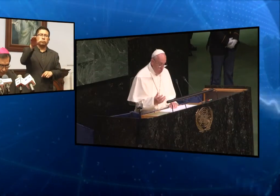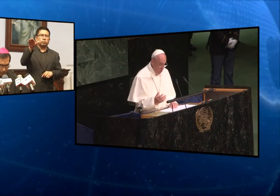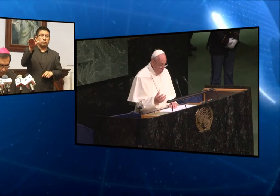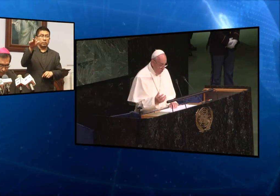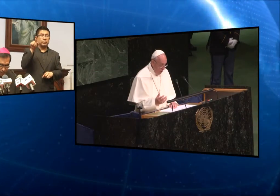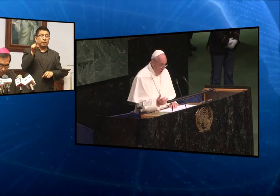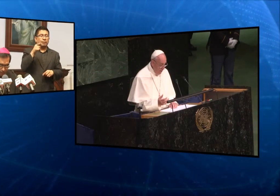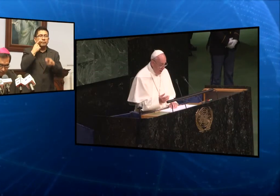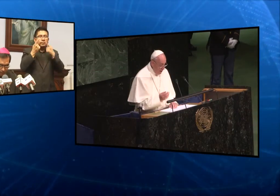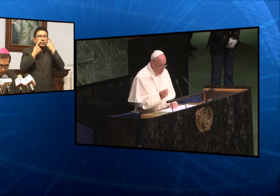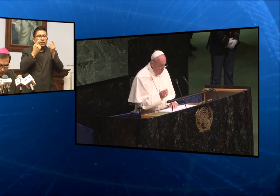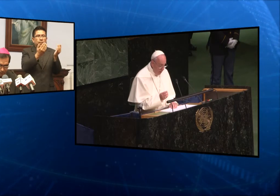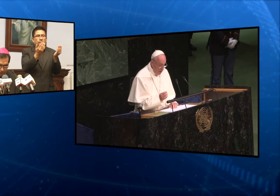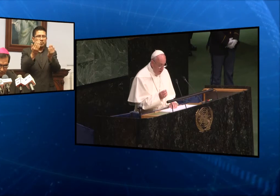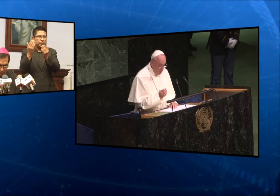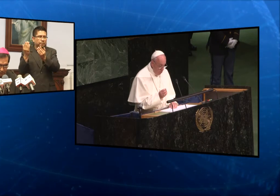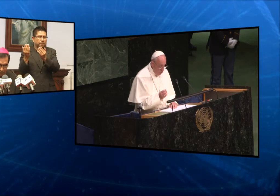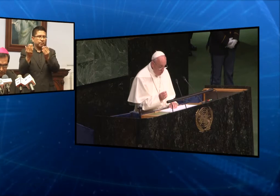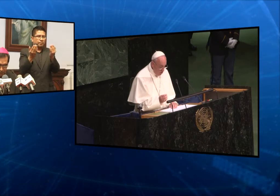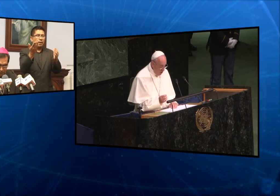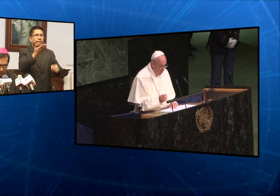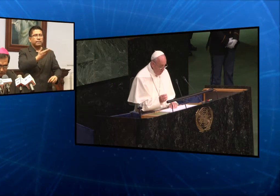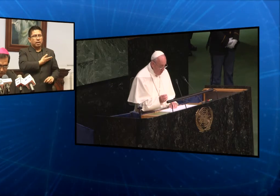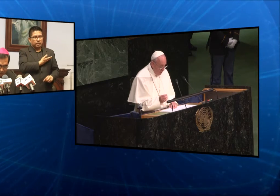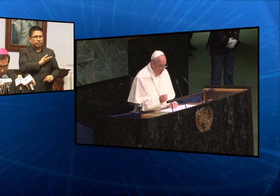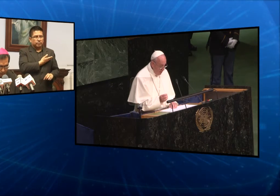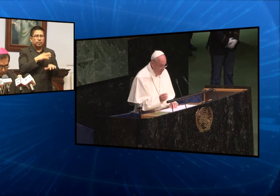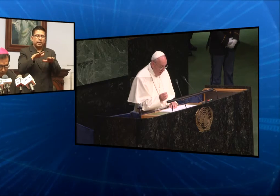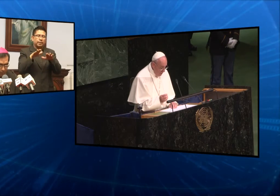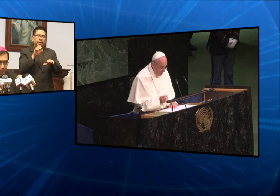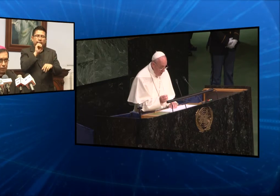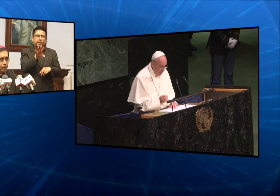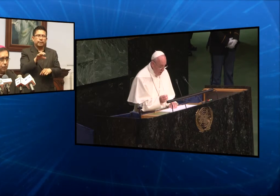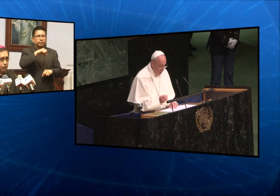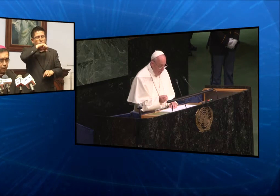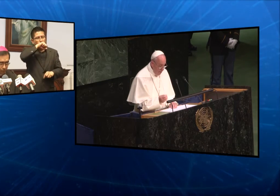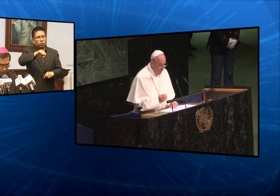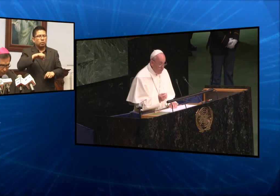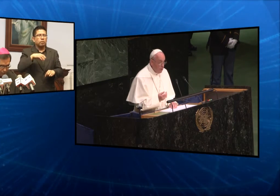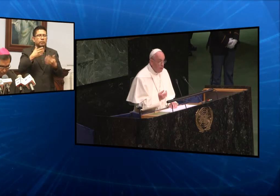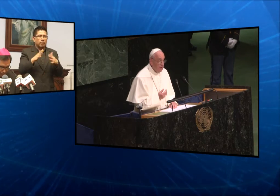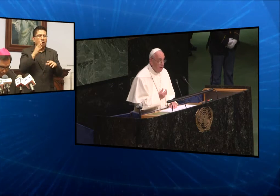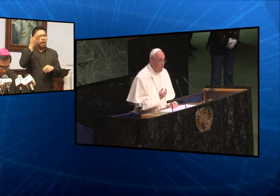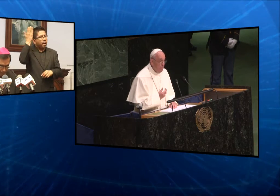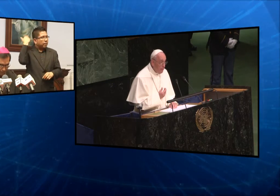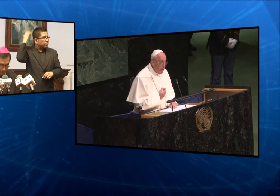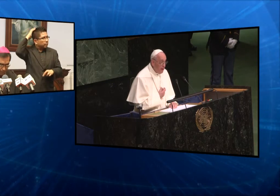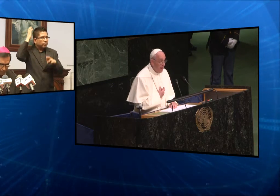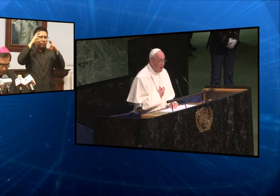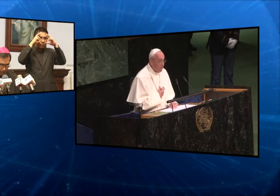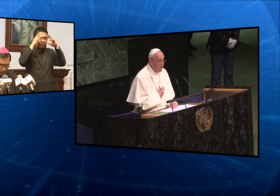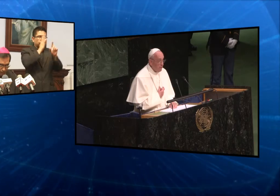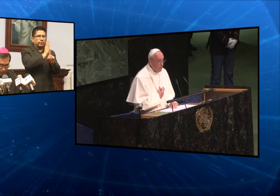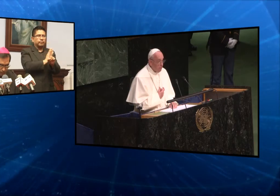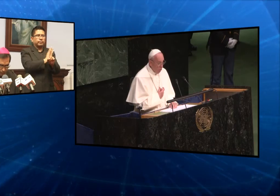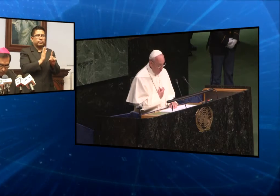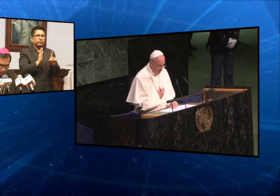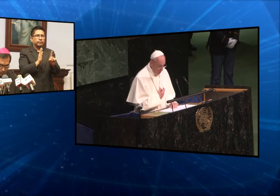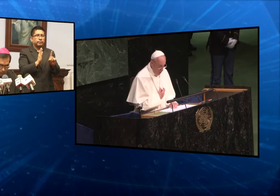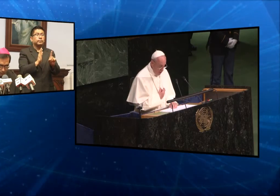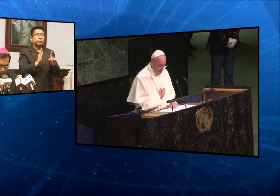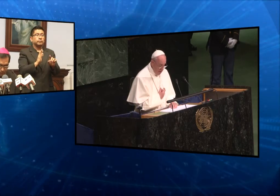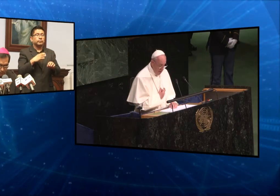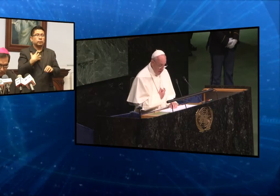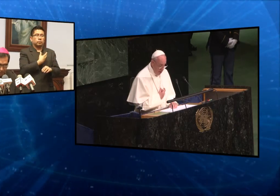para agradecerle por la beatificación de nuestro amadísimo Monseñor Oscar Romero.